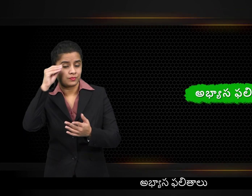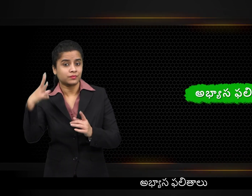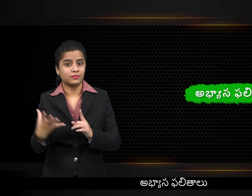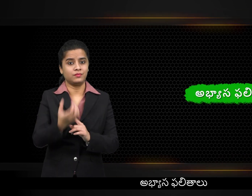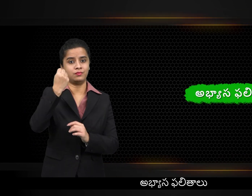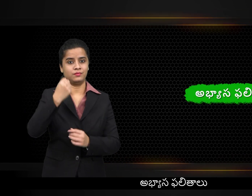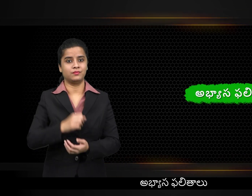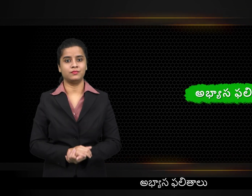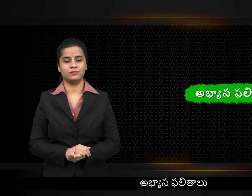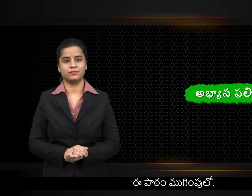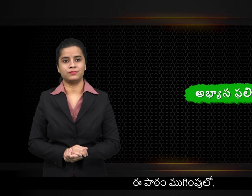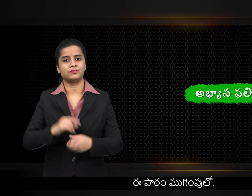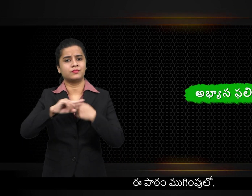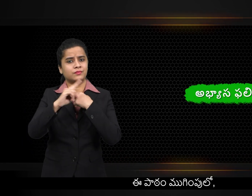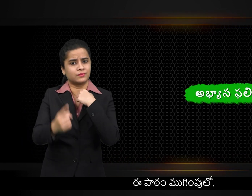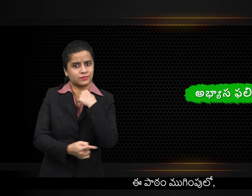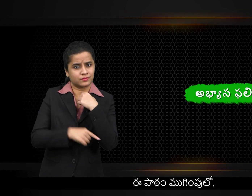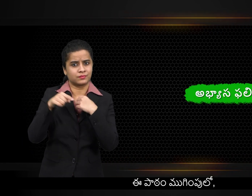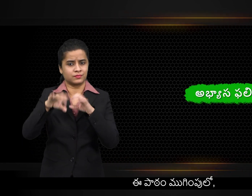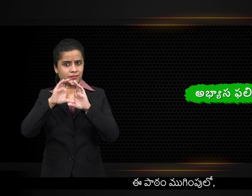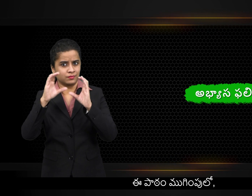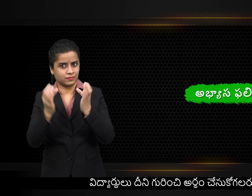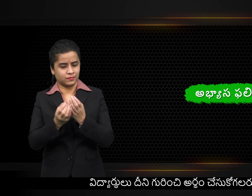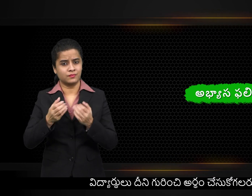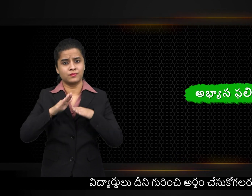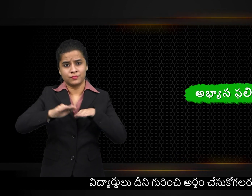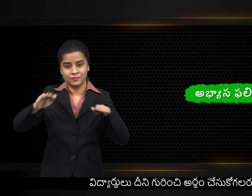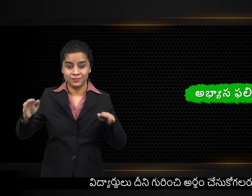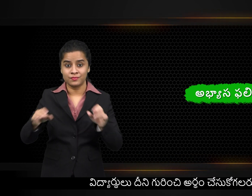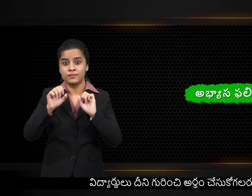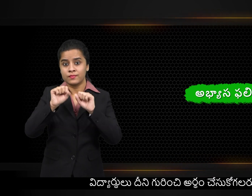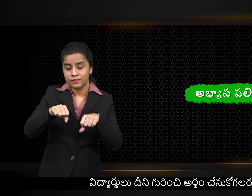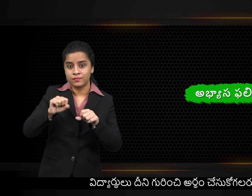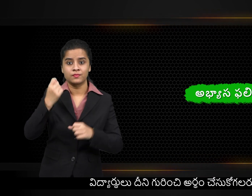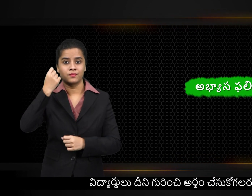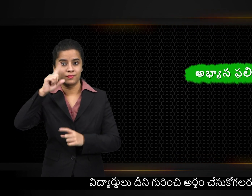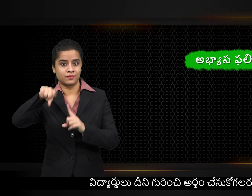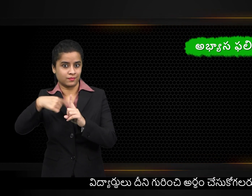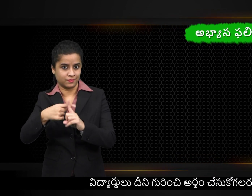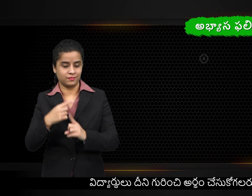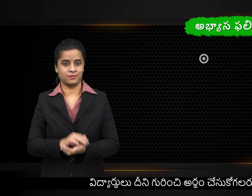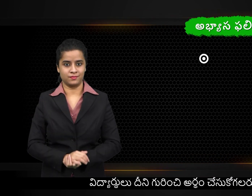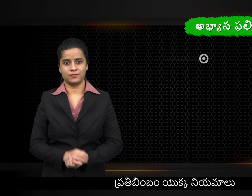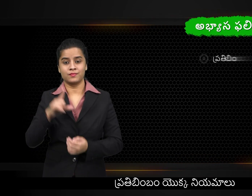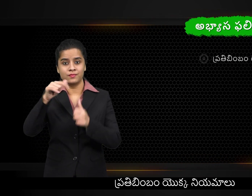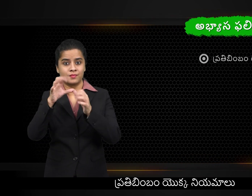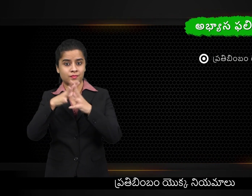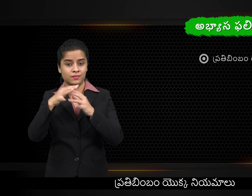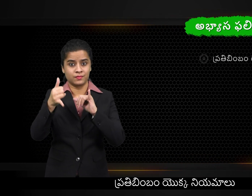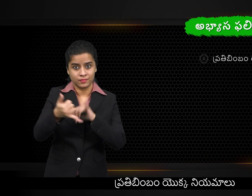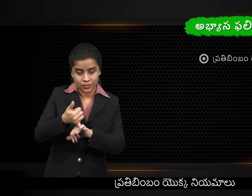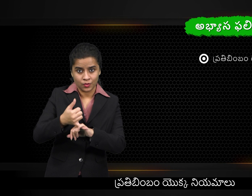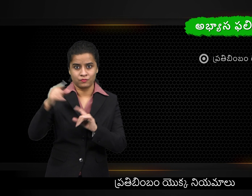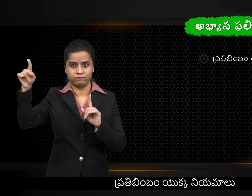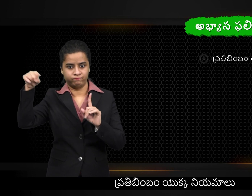అభ్యాస ఫలితాలు. ఈ పాఠం ముగింపులో విద్యార్థులు దీని గురించి అర్థం చేసుకోగలరు. ప్రతిబింబం